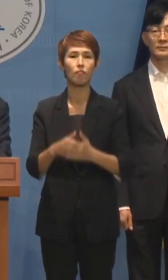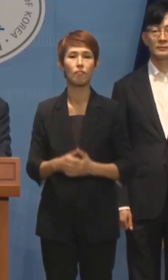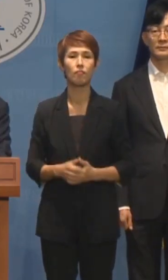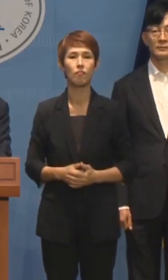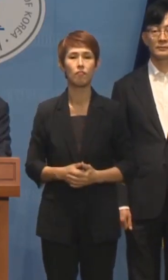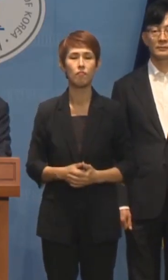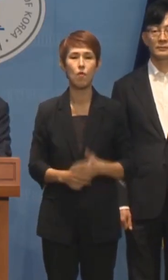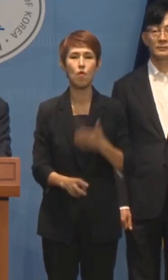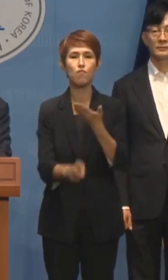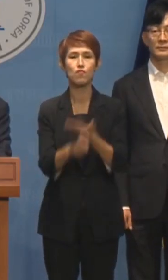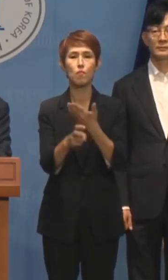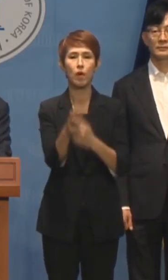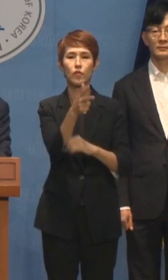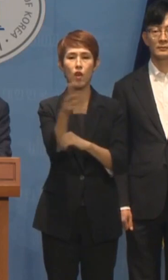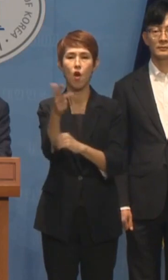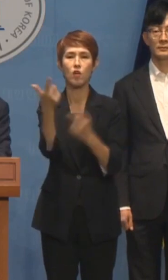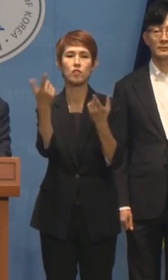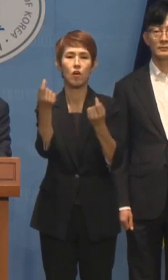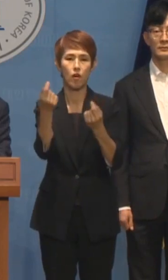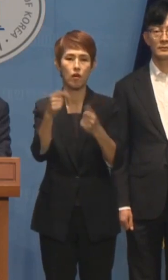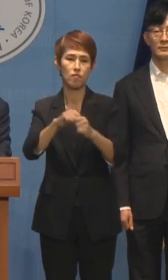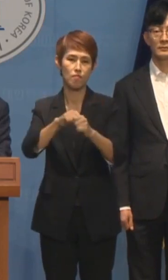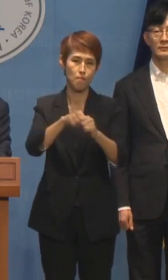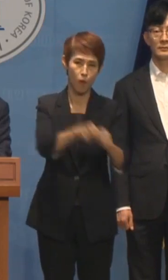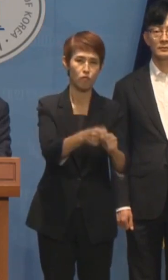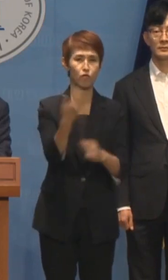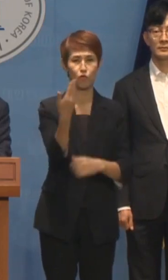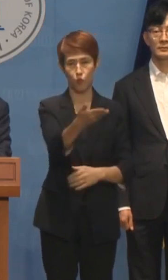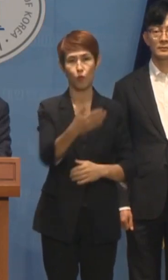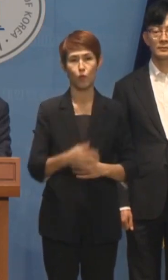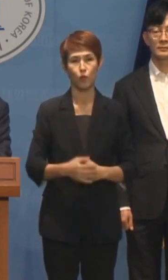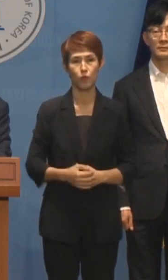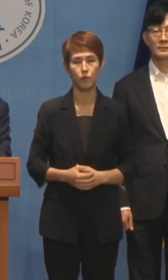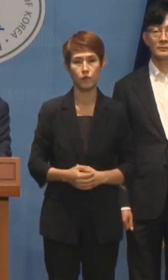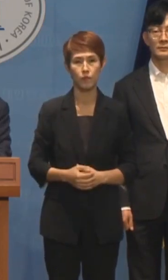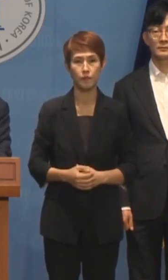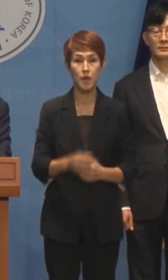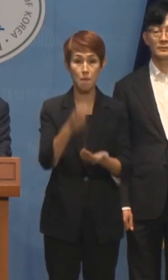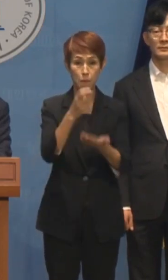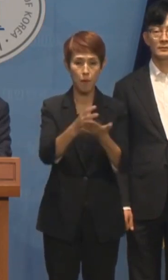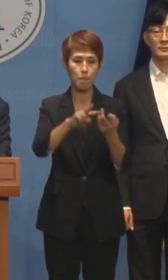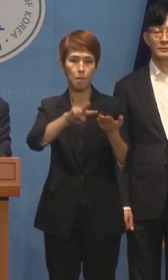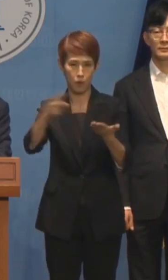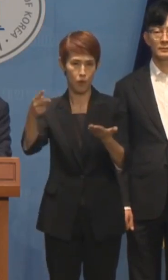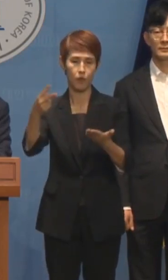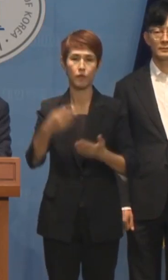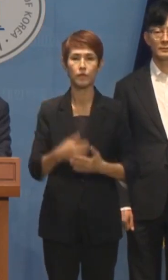불법 촬영물 수준으로 상향하도록 관계 법률을 개정하겠습니다.